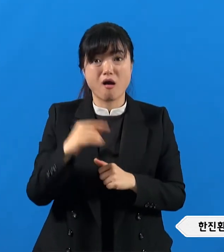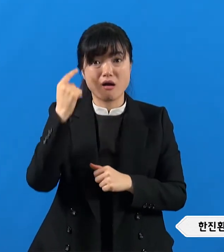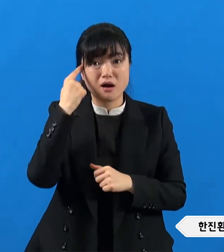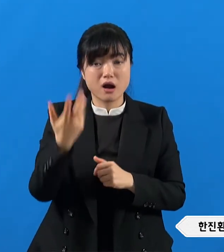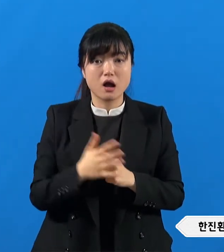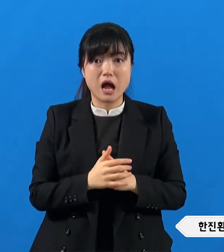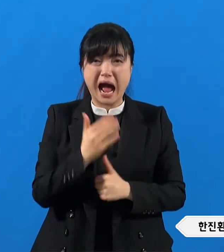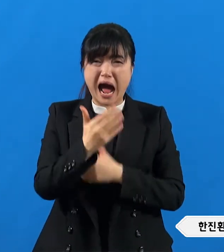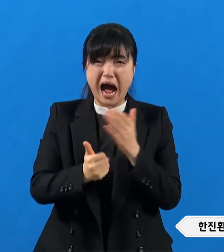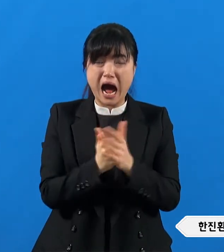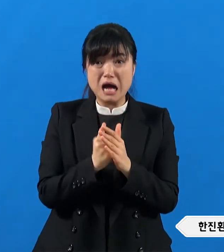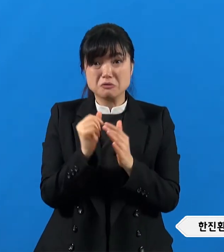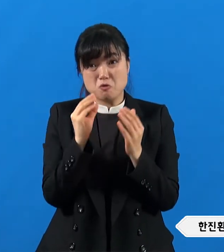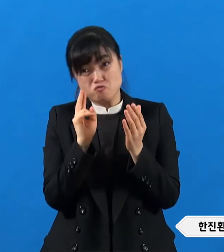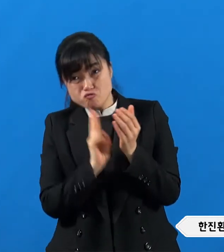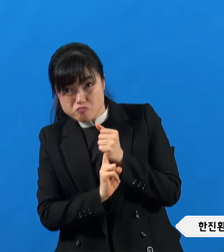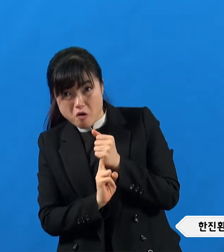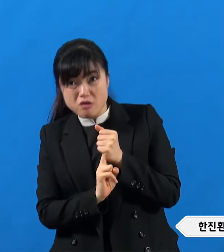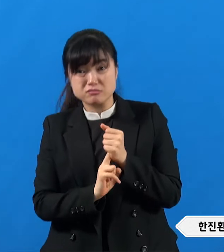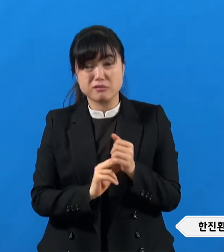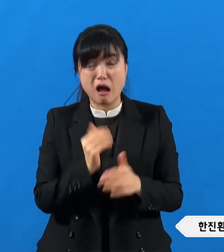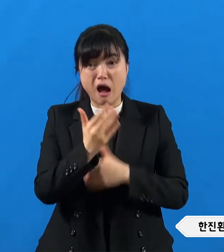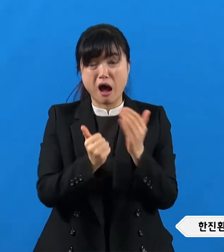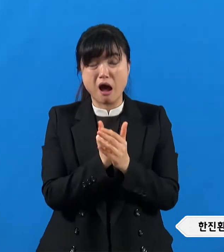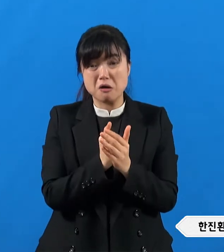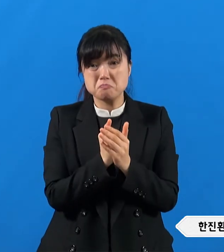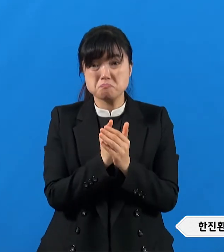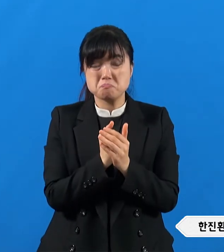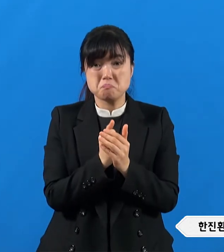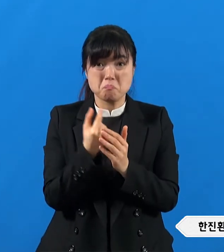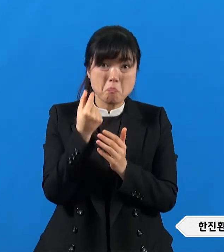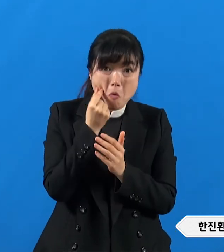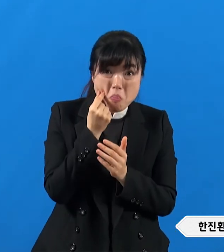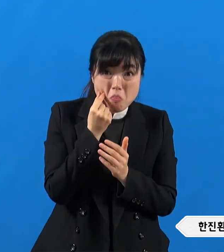안 하시는 것입니까? 못 하시는 것입니까?